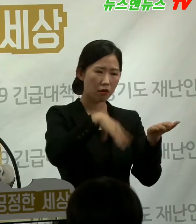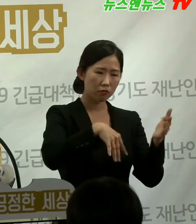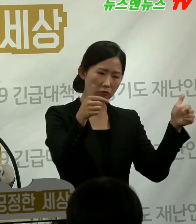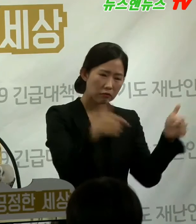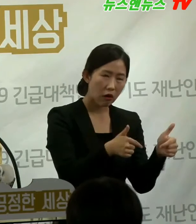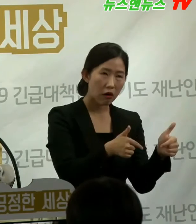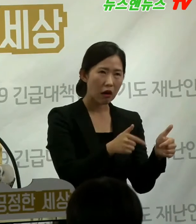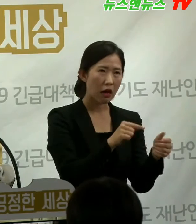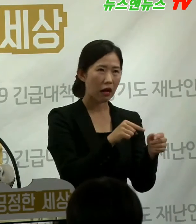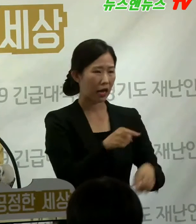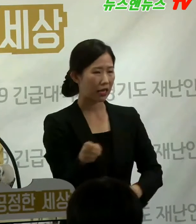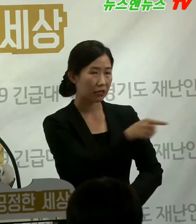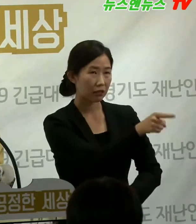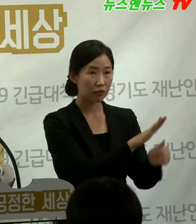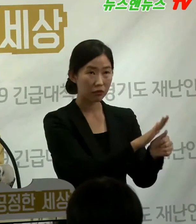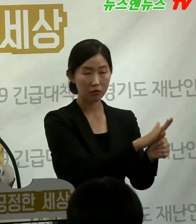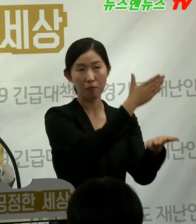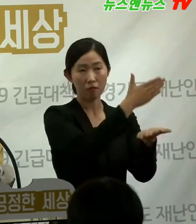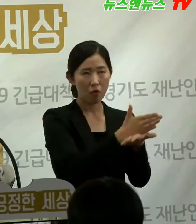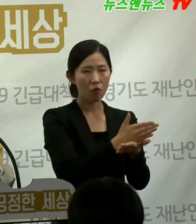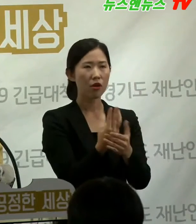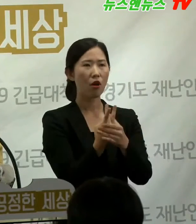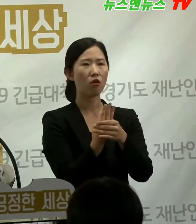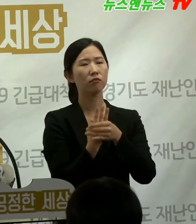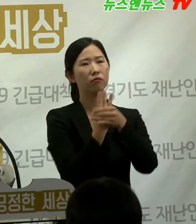같은 직접 지원 정책을 촉구하고 있고